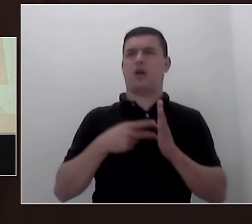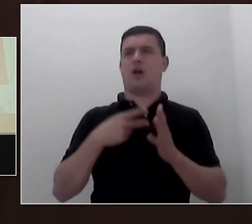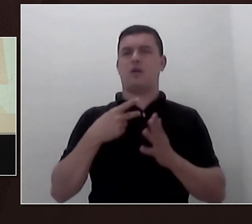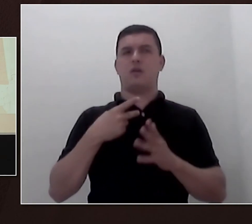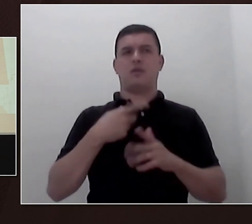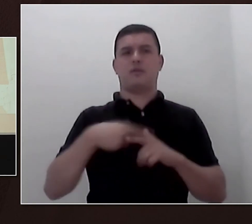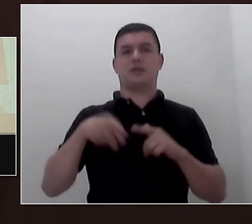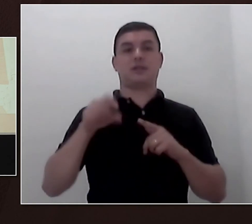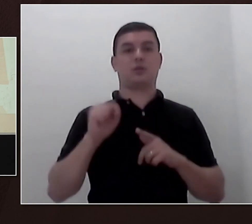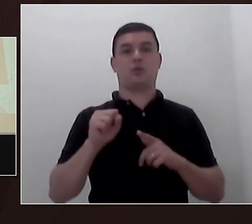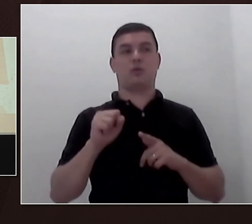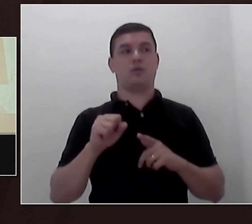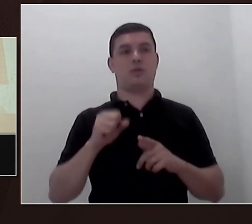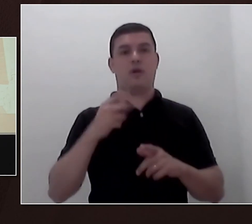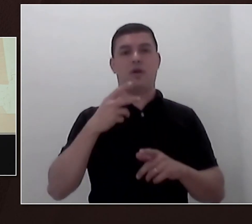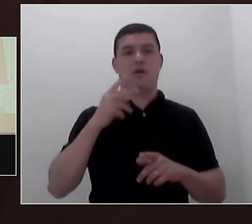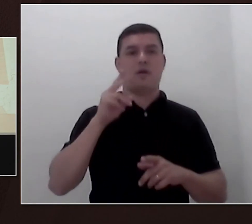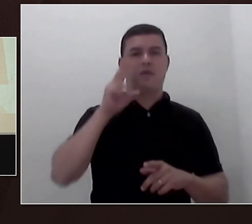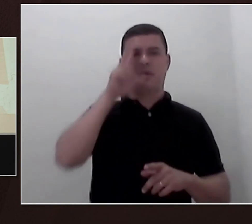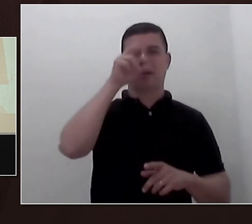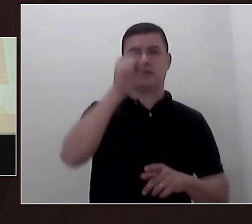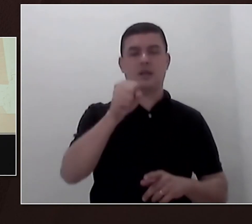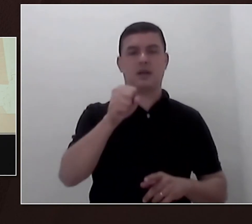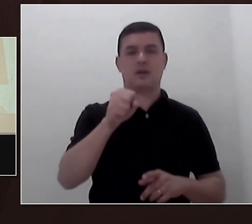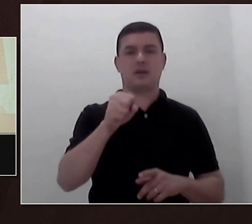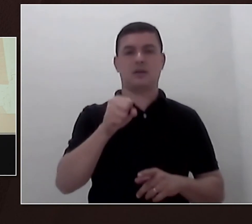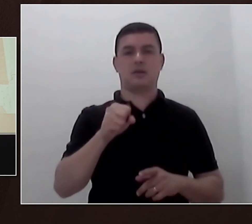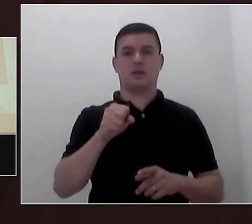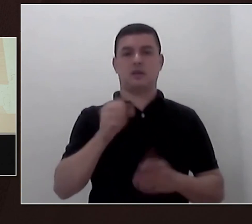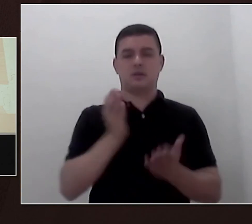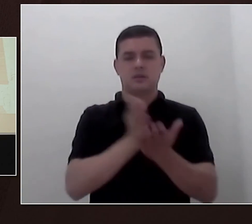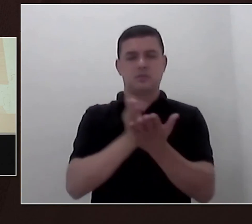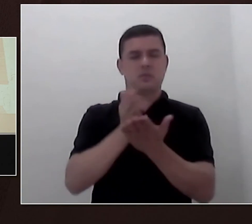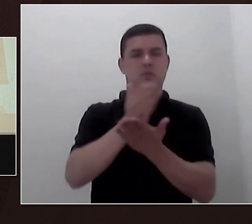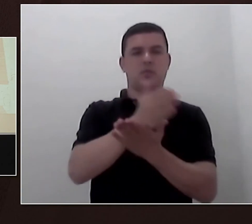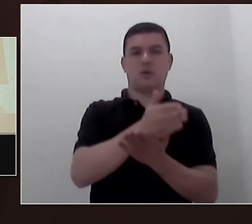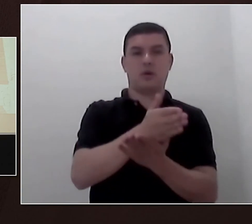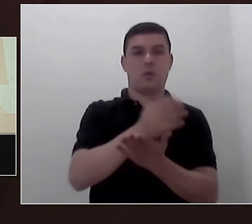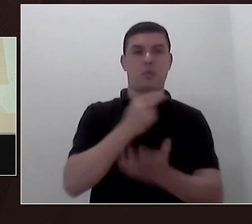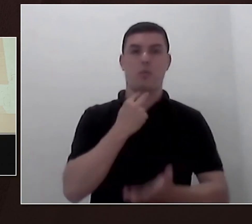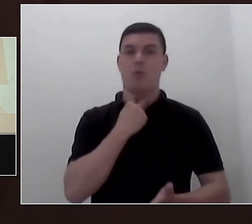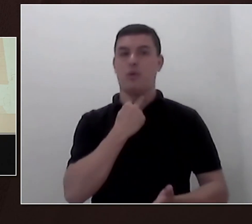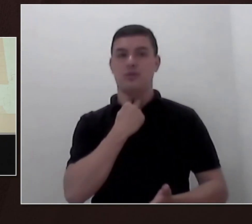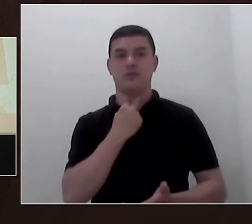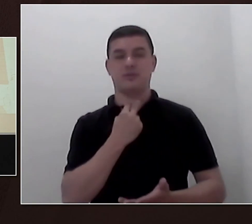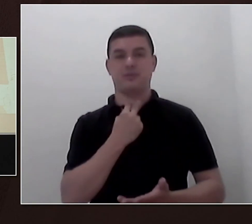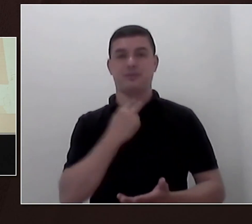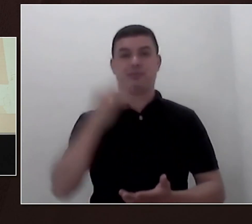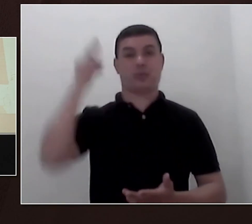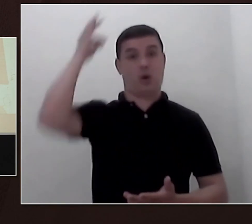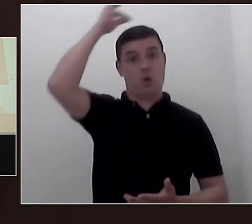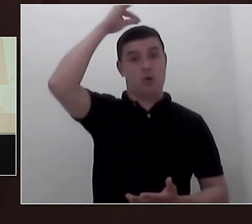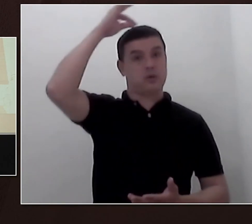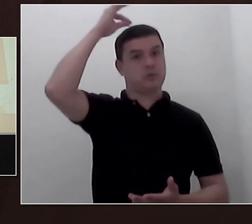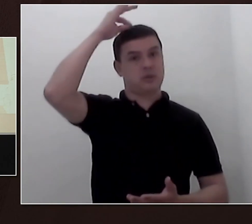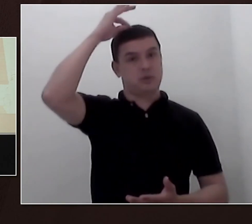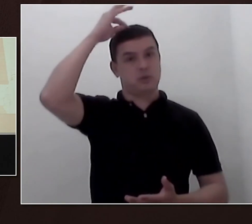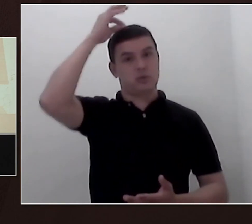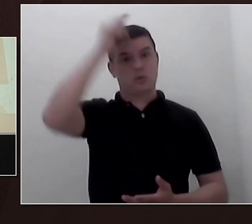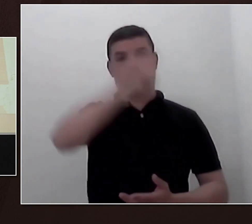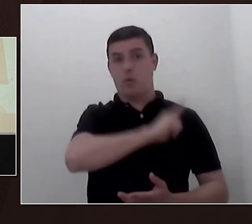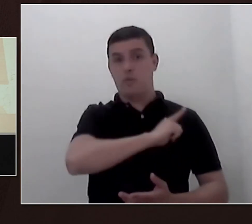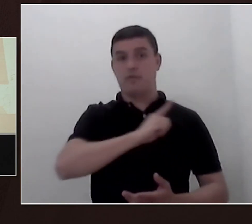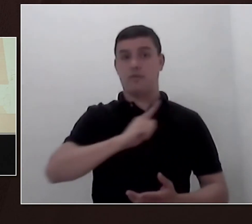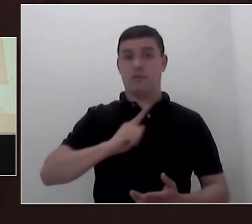pelos ensinamentos diferentes e não se desviar do governo do Espírito Santo? Porque Deus quer que o Espírito Santo governe, tenha